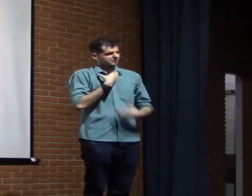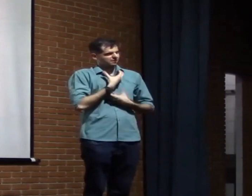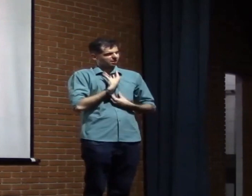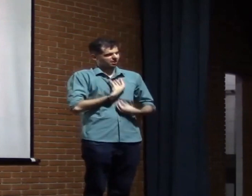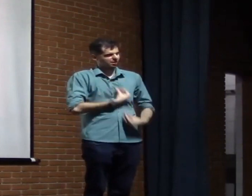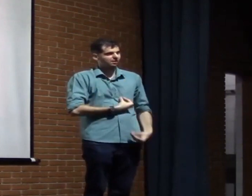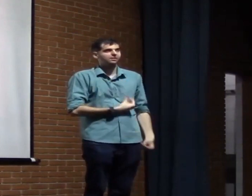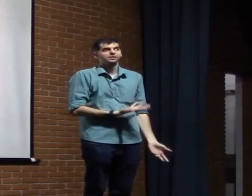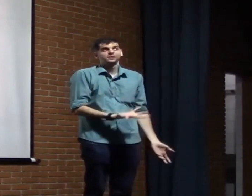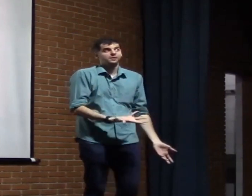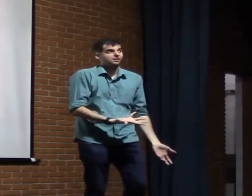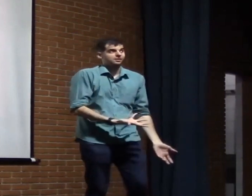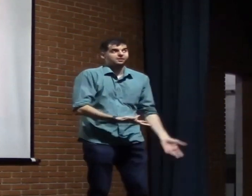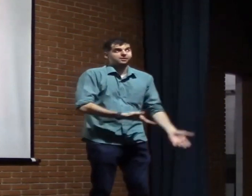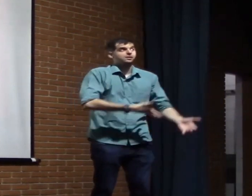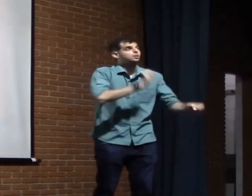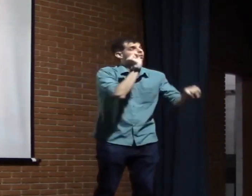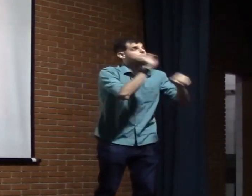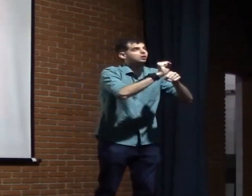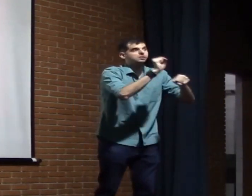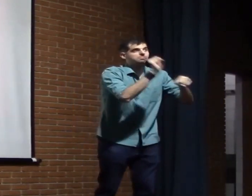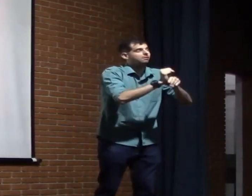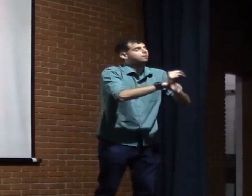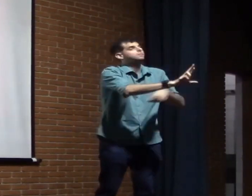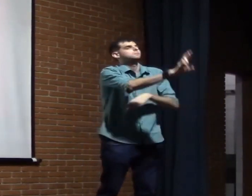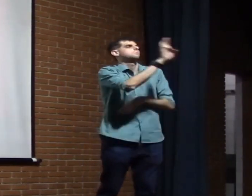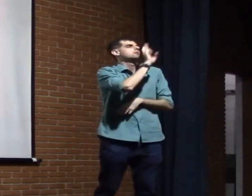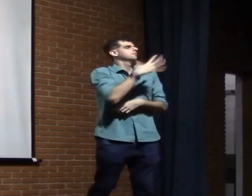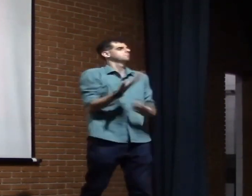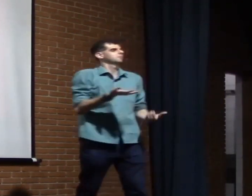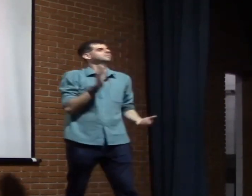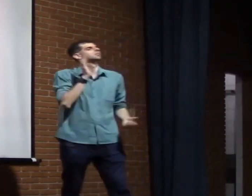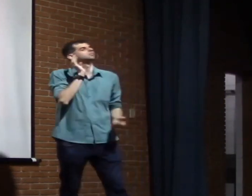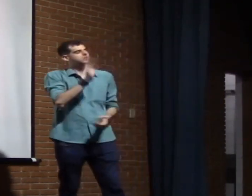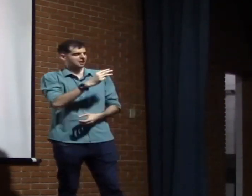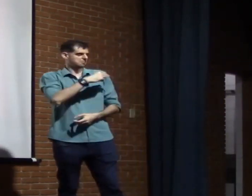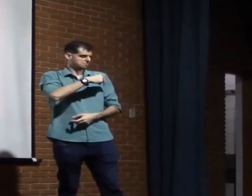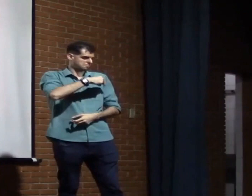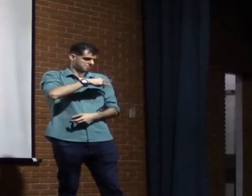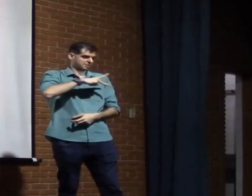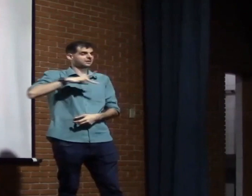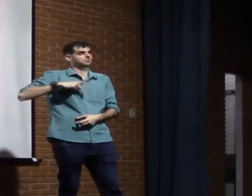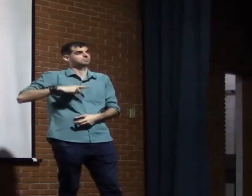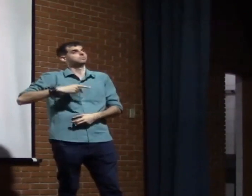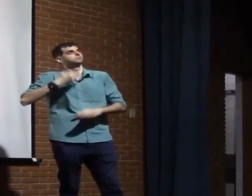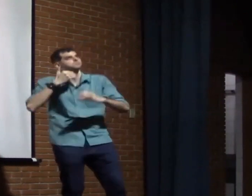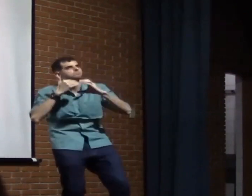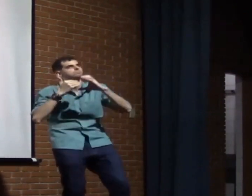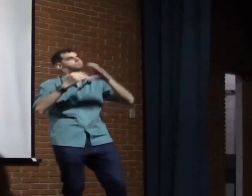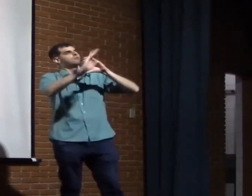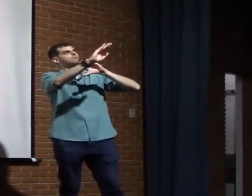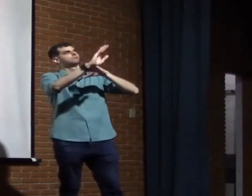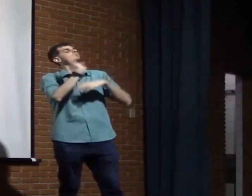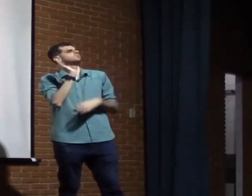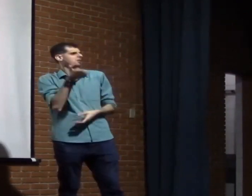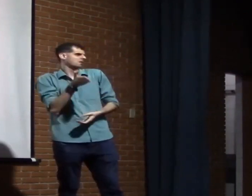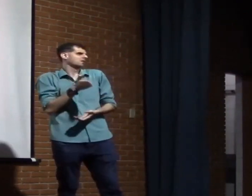de reflexões, mas não consigo participar. Isso me deixa muito triste. Estou aguardando a resposta do Ministério Público, já